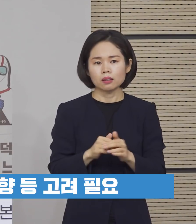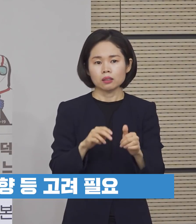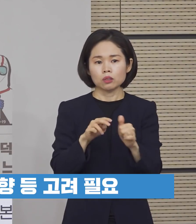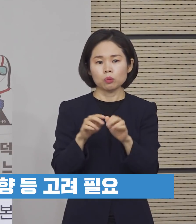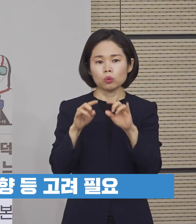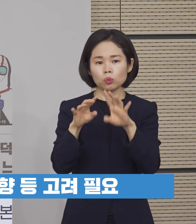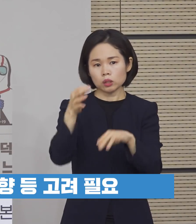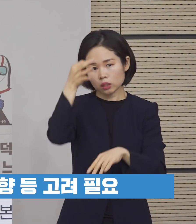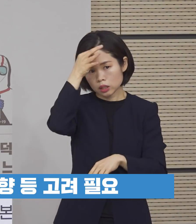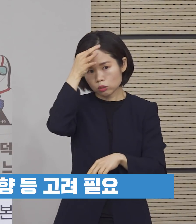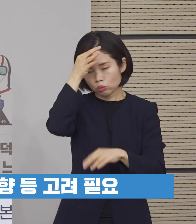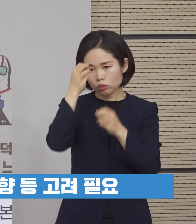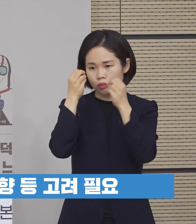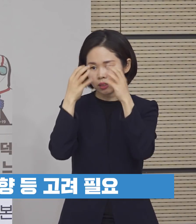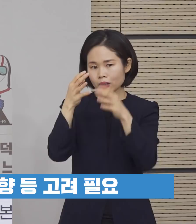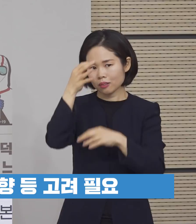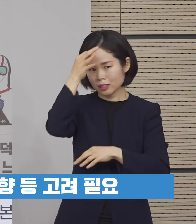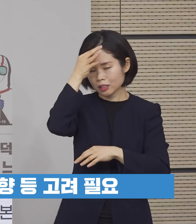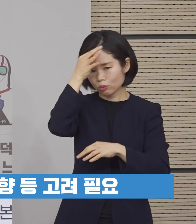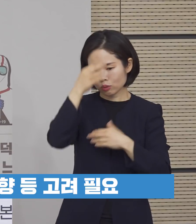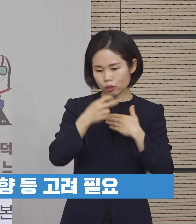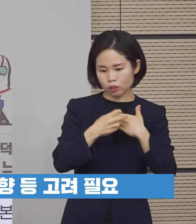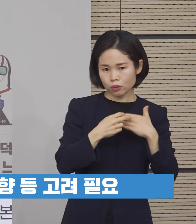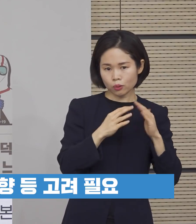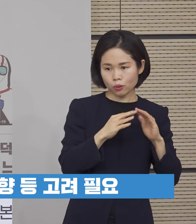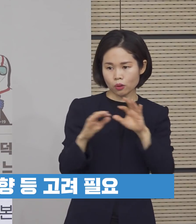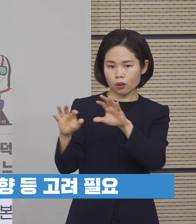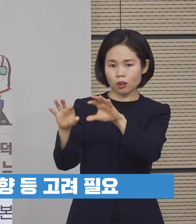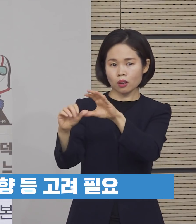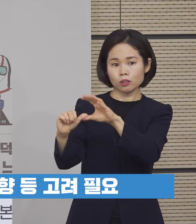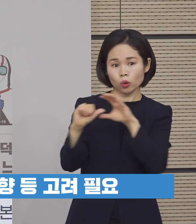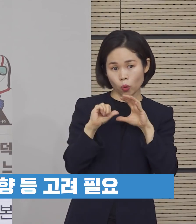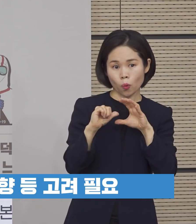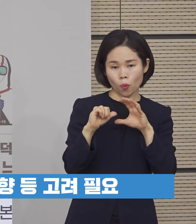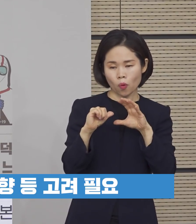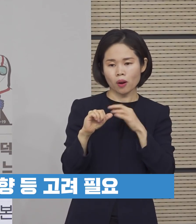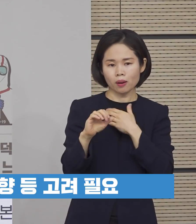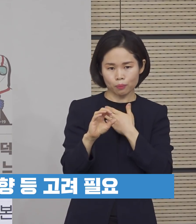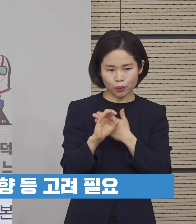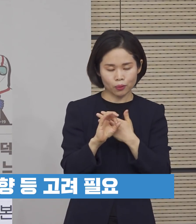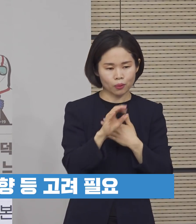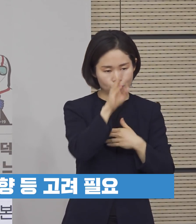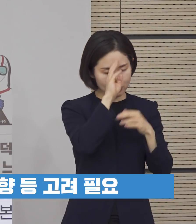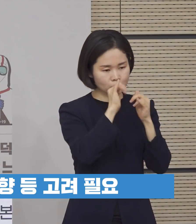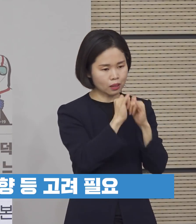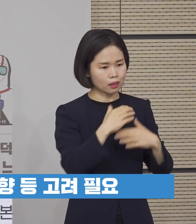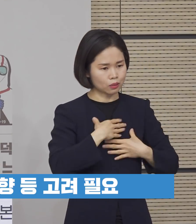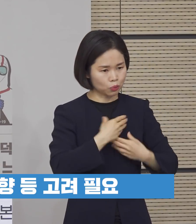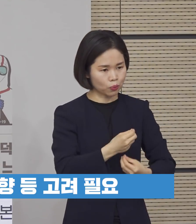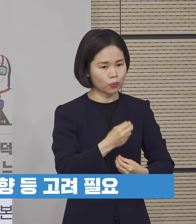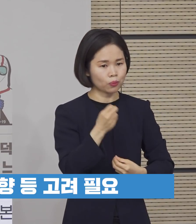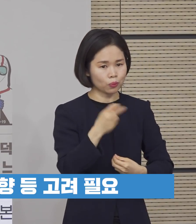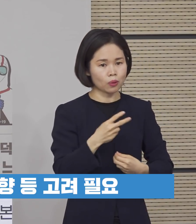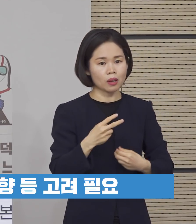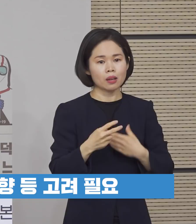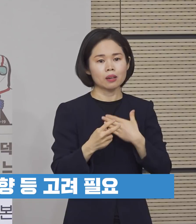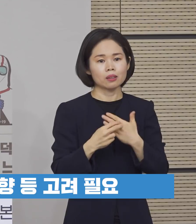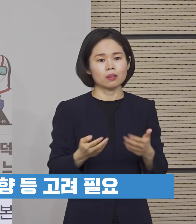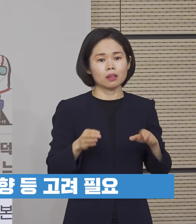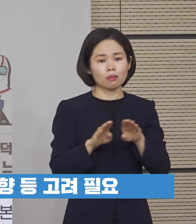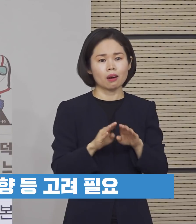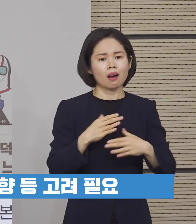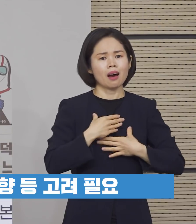있습니다. 기본적으로는 이러한 새로운 신기술의 의료 분야에 대한 적용은 환자의